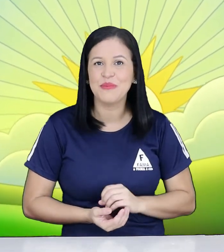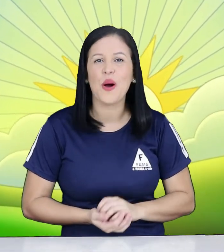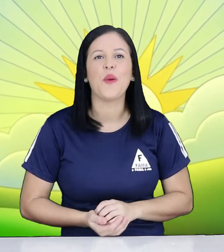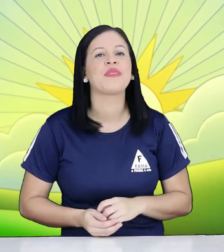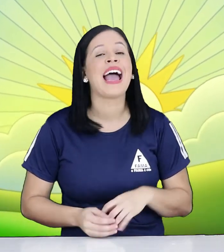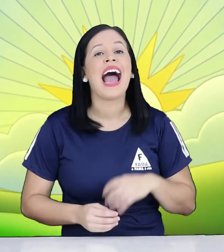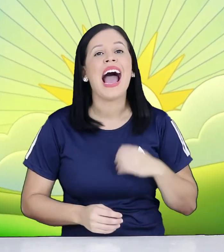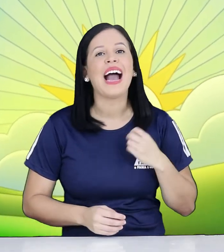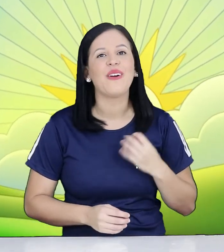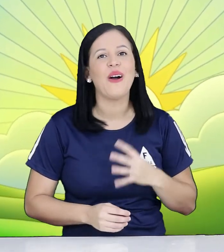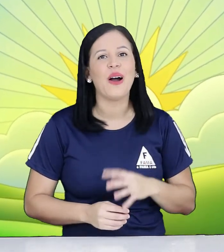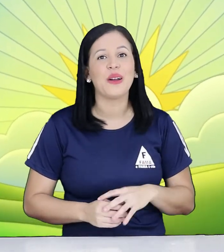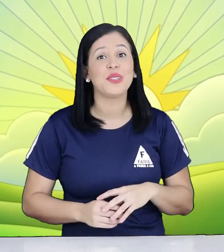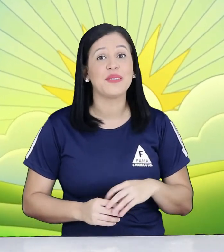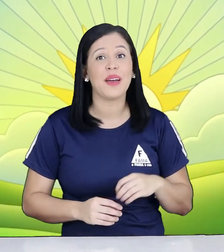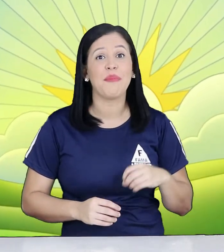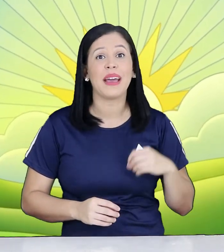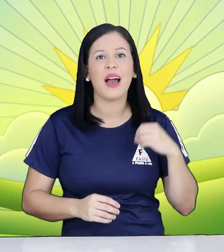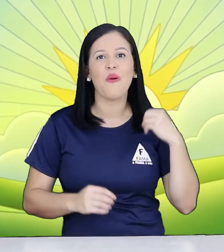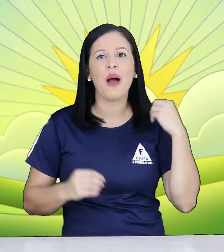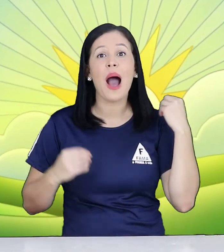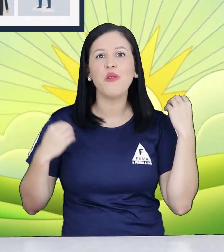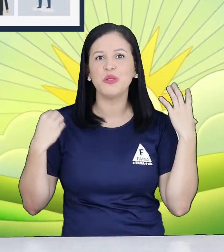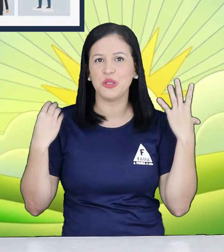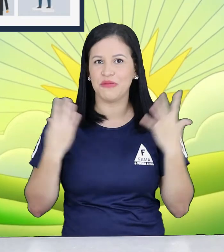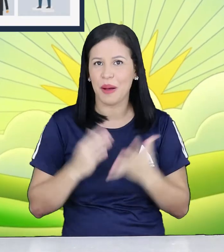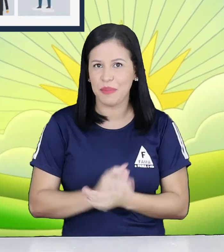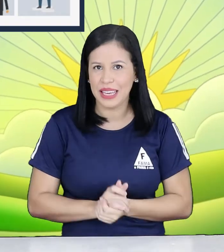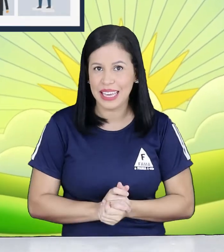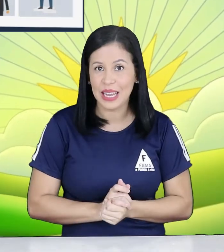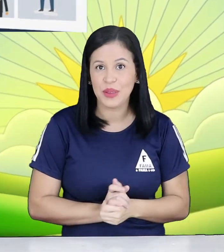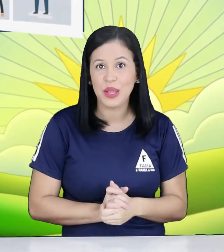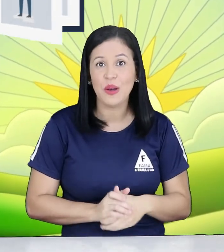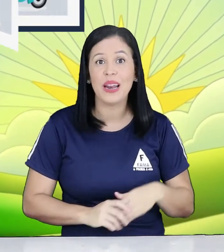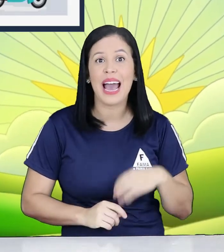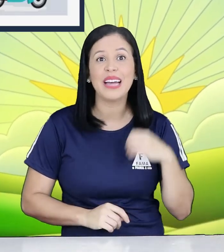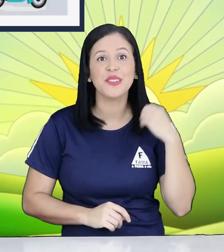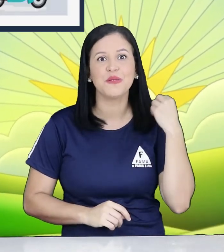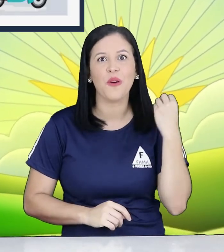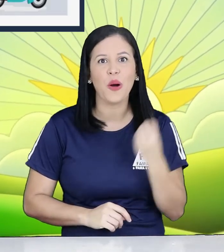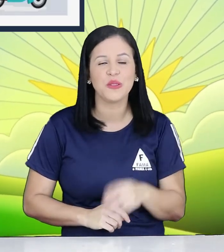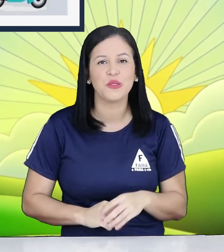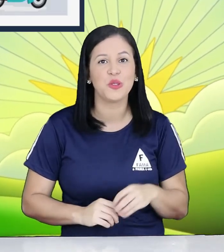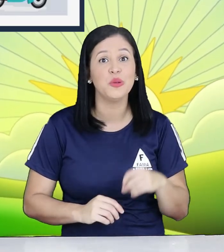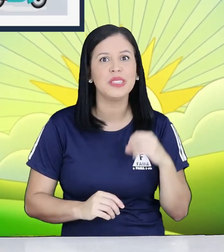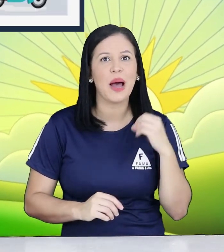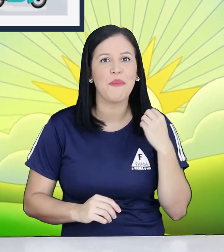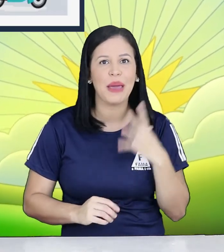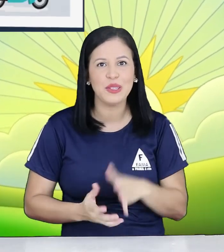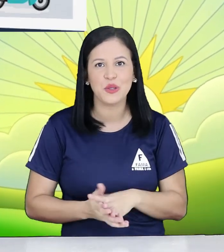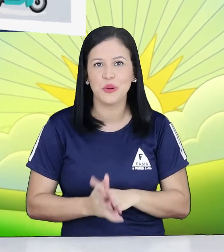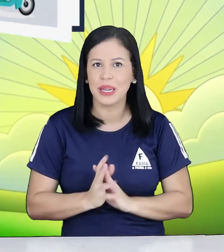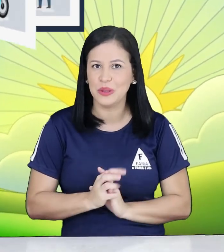Bom, agora você vai pegar um álbum de família e olhar as fotos juntamente com o